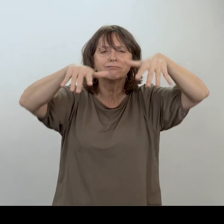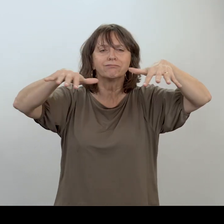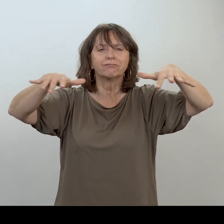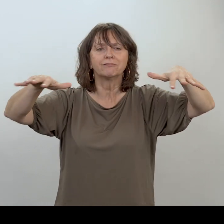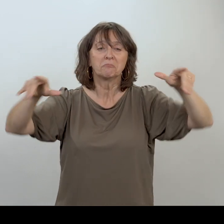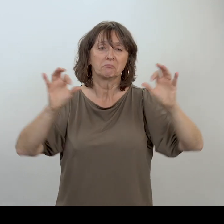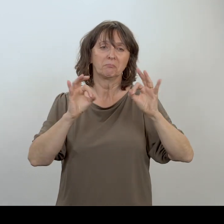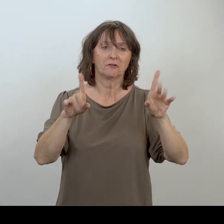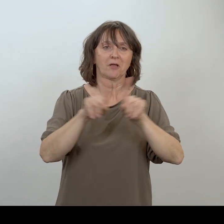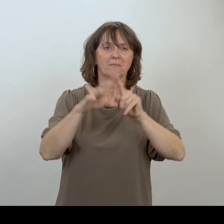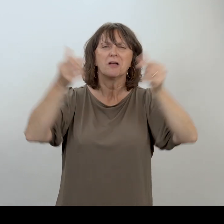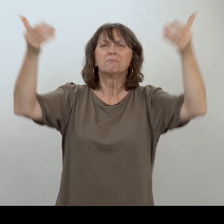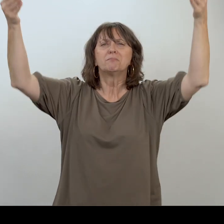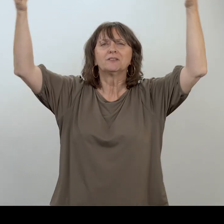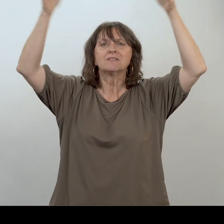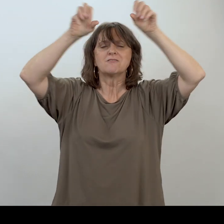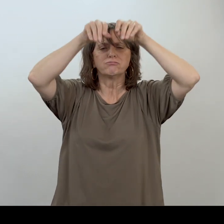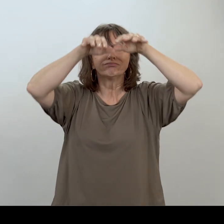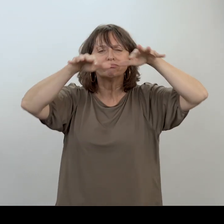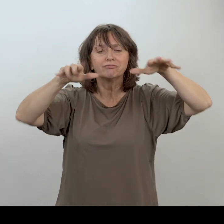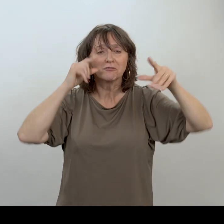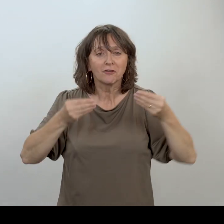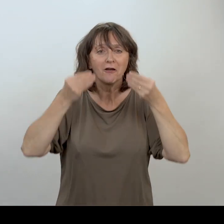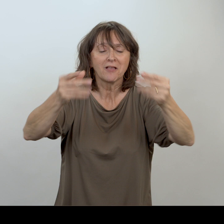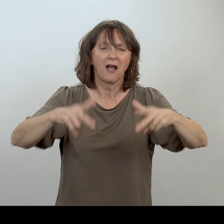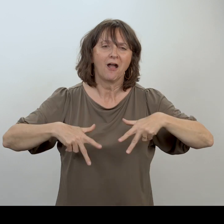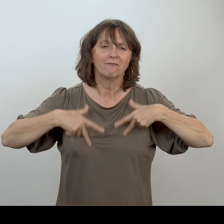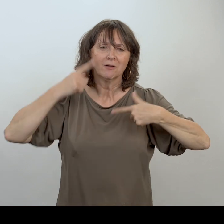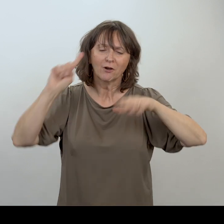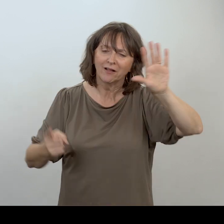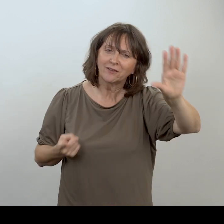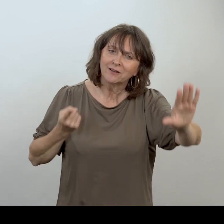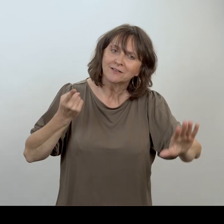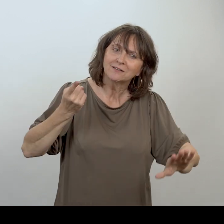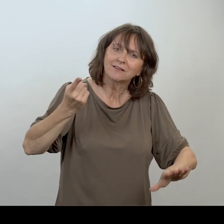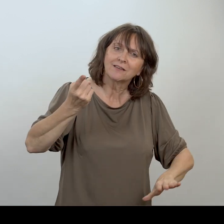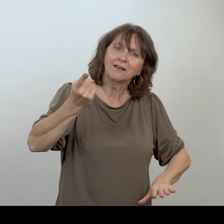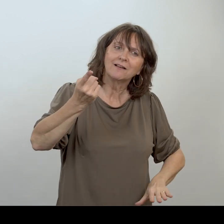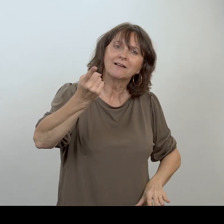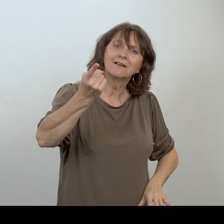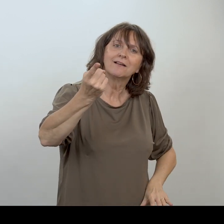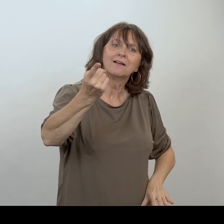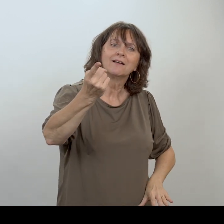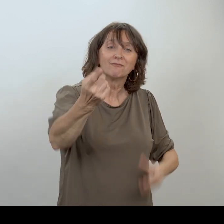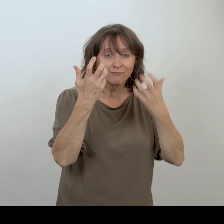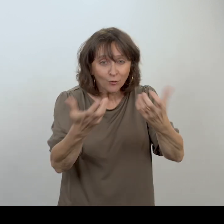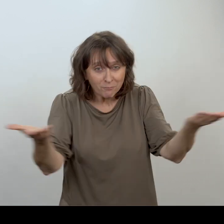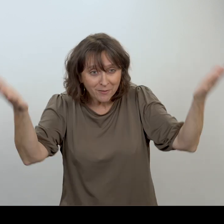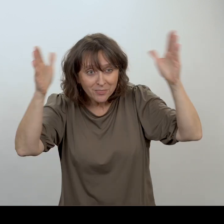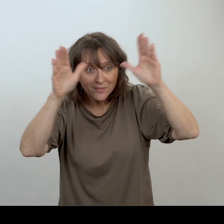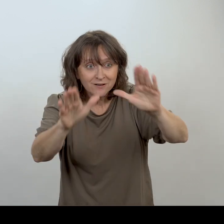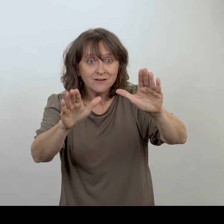c'est là que l'Éternel envoie la bénédiction, la vie pour l'éternité. Voulez-vous